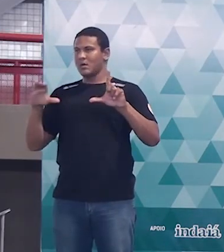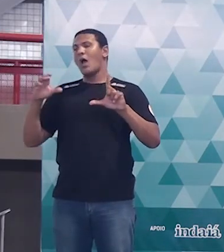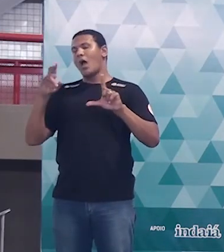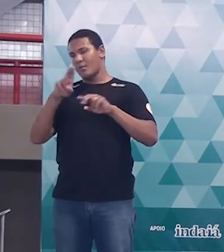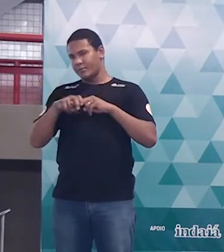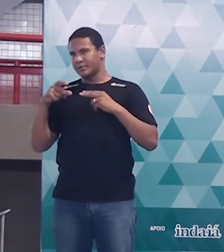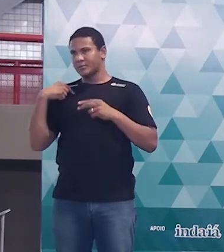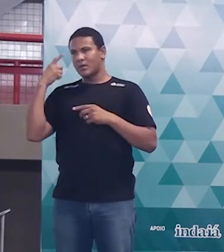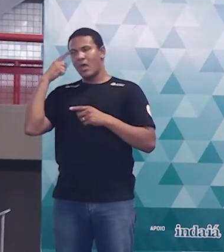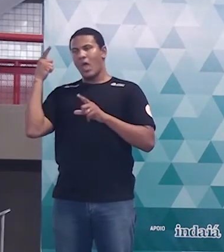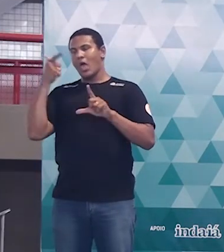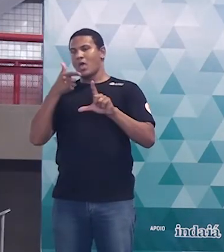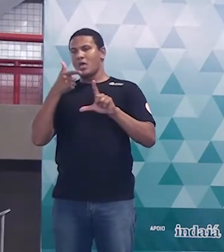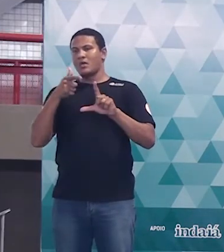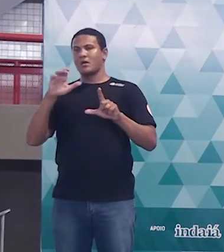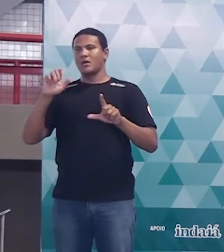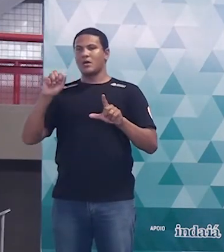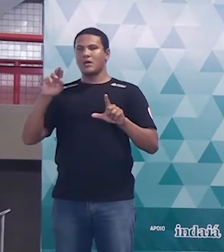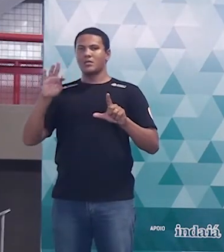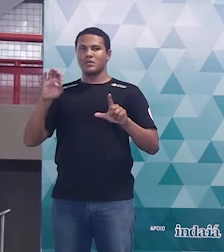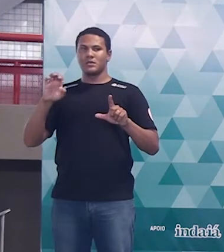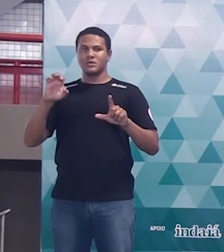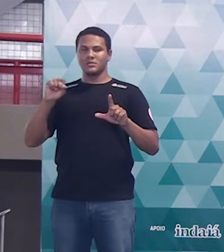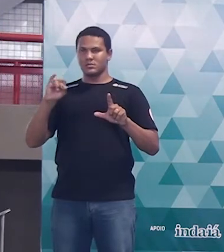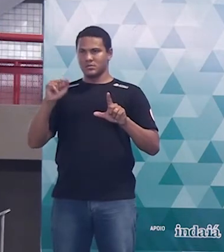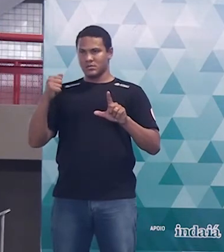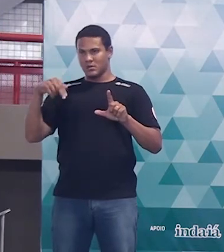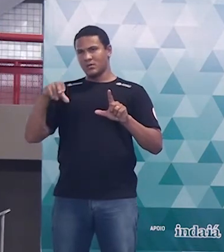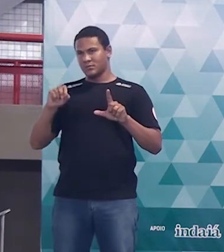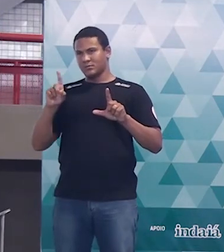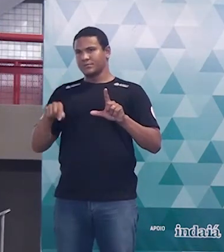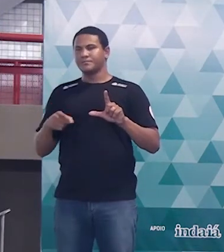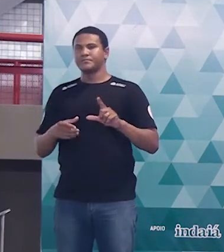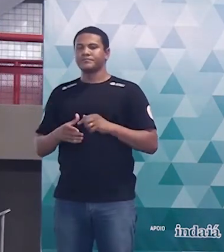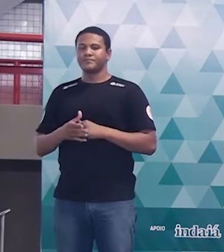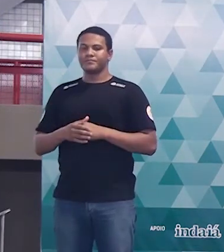Descartes, cartesiano, tá? O eixo